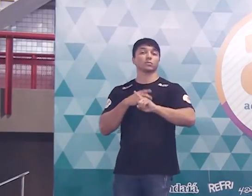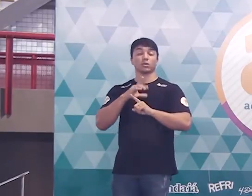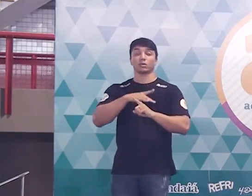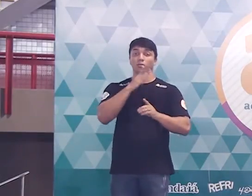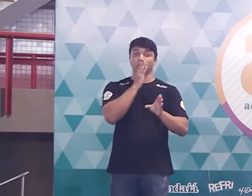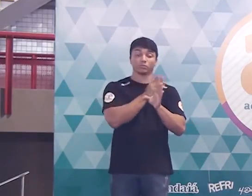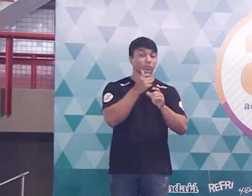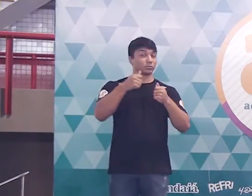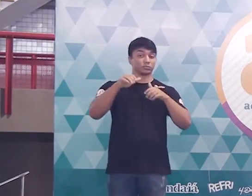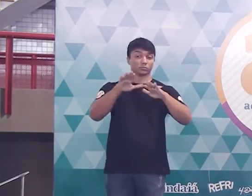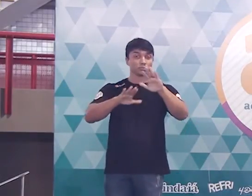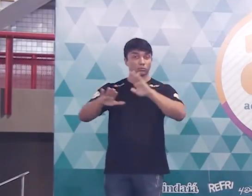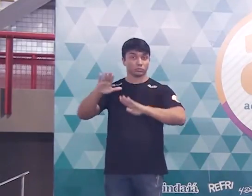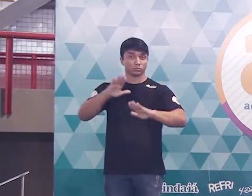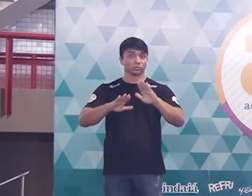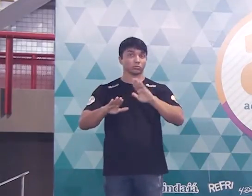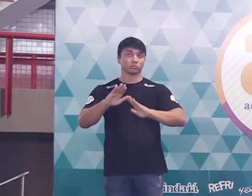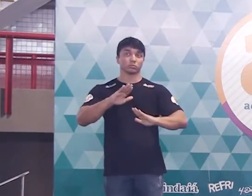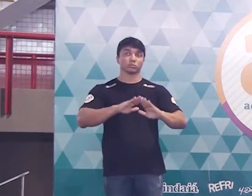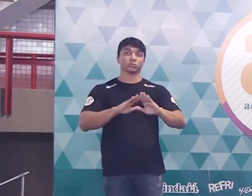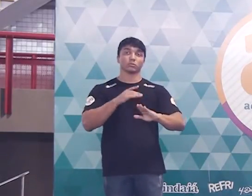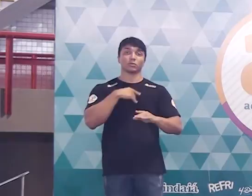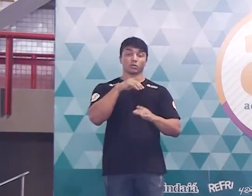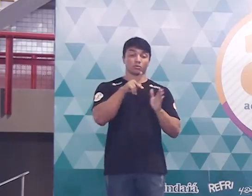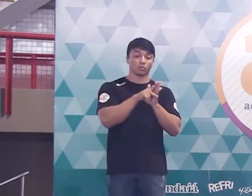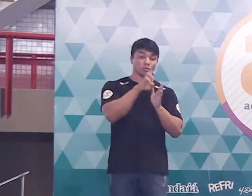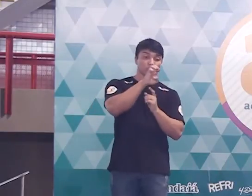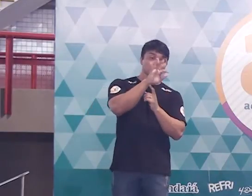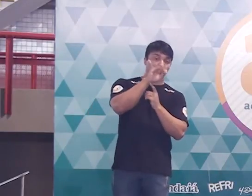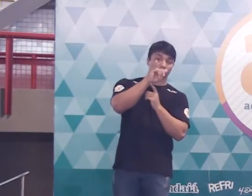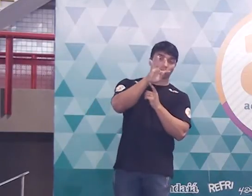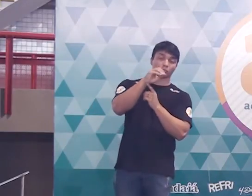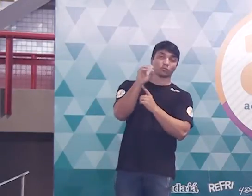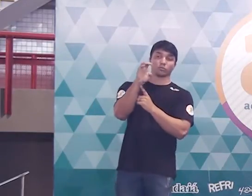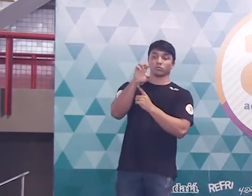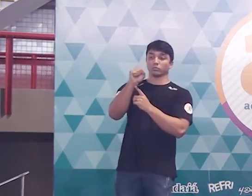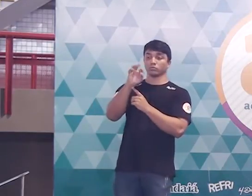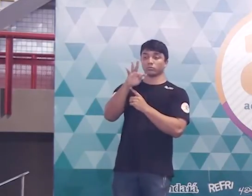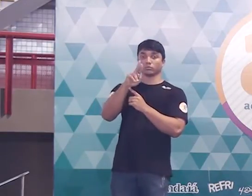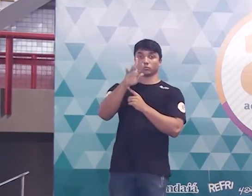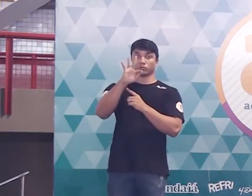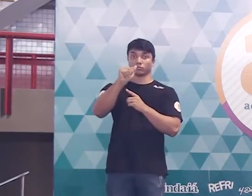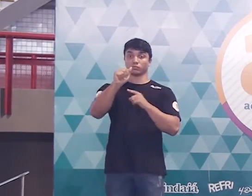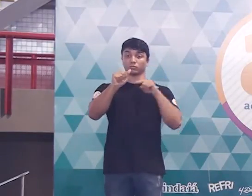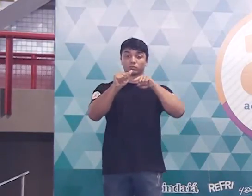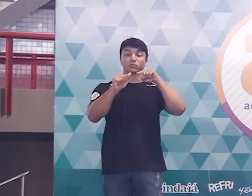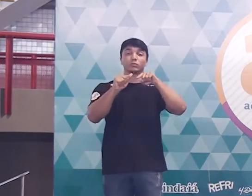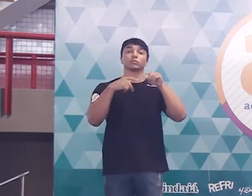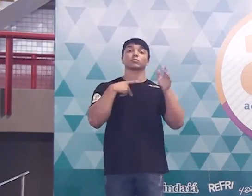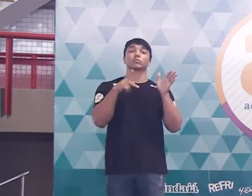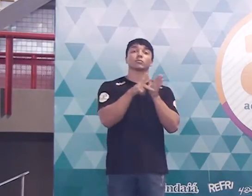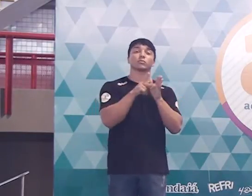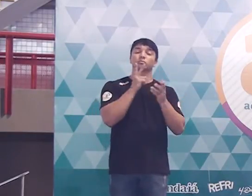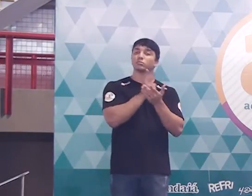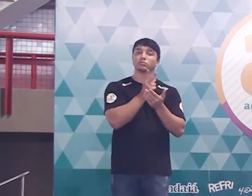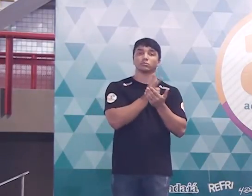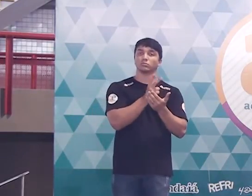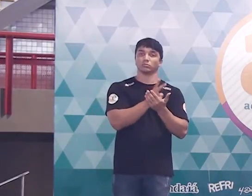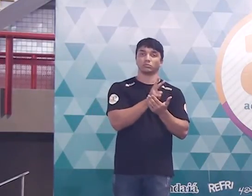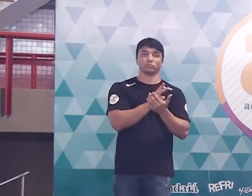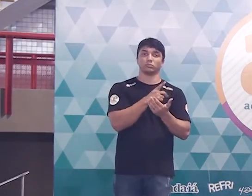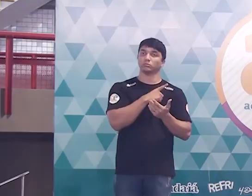Aliás, muito cuidado com isso, viu, gente? O efeito estufa, ele é um efeito que sempre